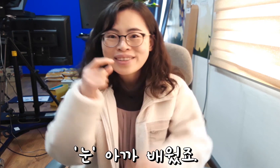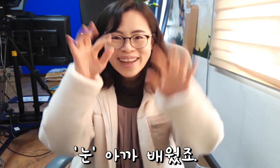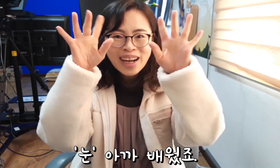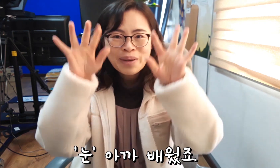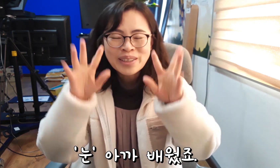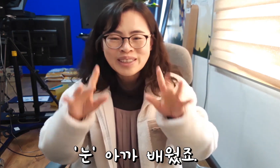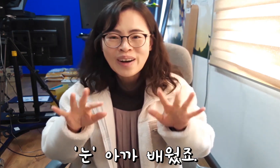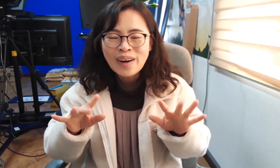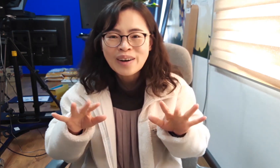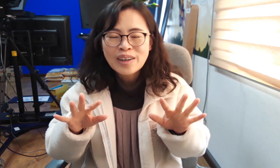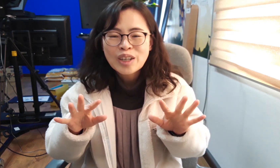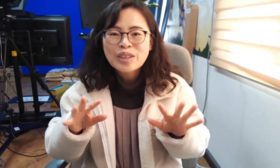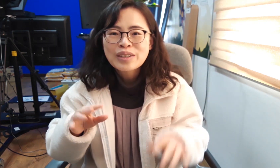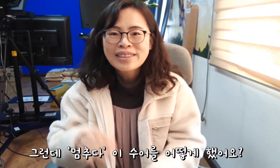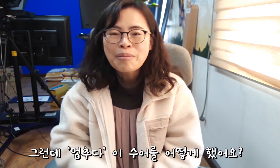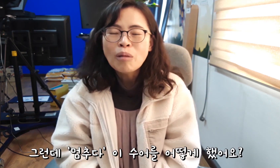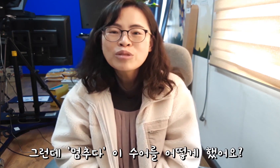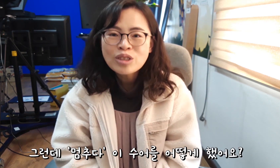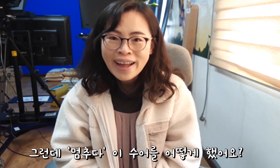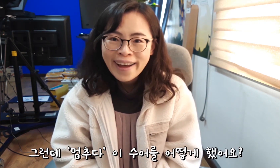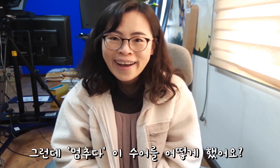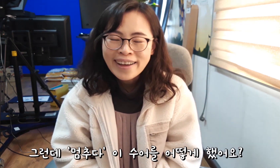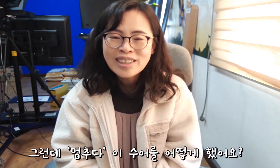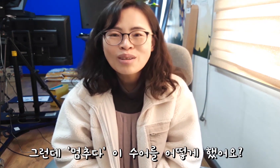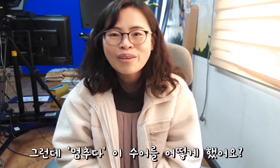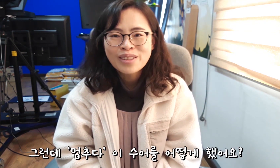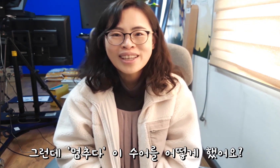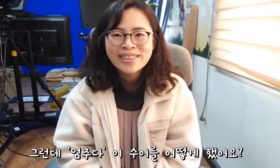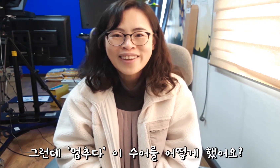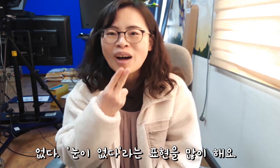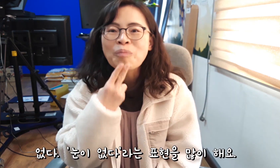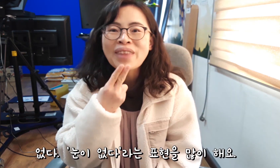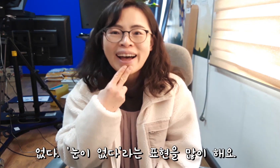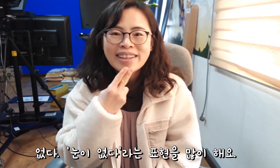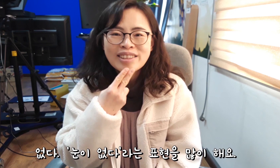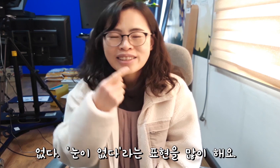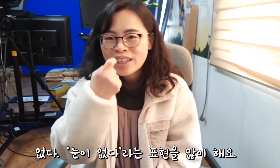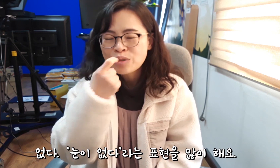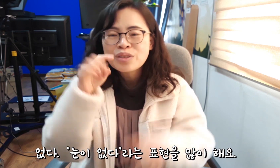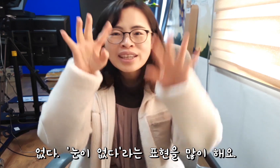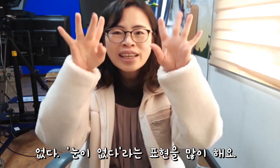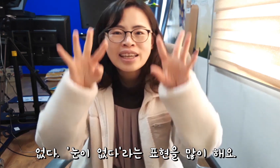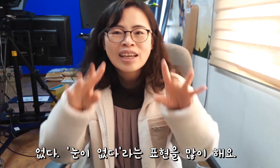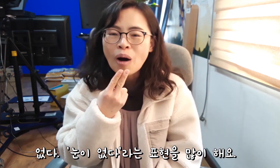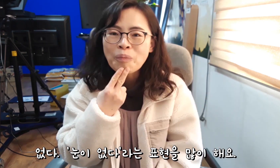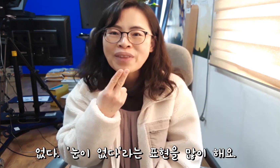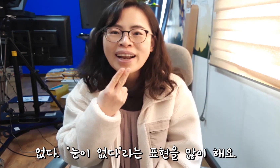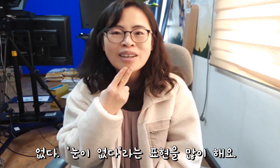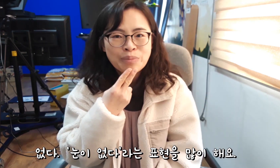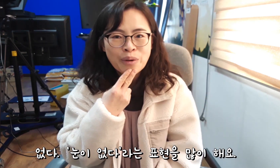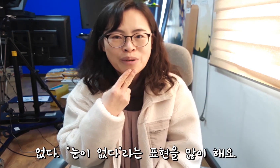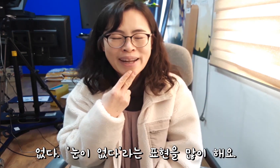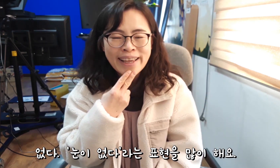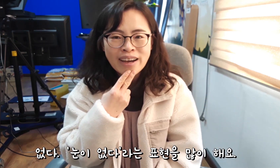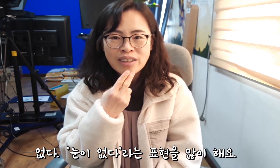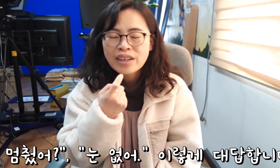아까 배웠죠? 근데 멈추다 이 수어를 어떻게 했어요? 없다. 그러니까 눈이 없다라는 표현을 많이 해요.